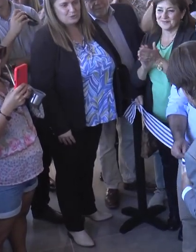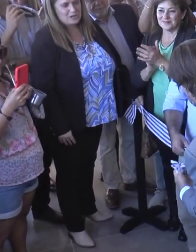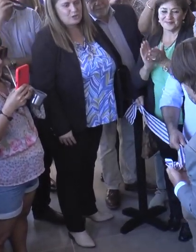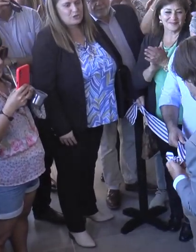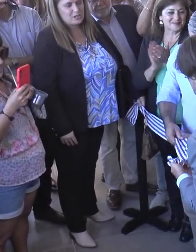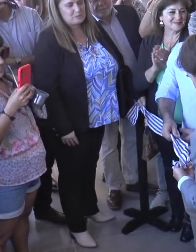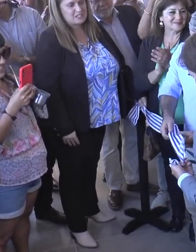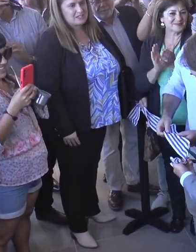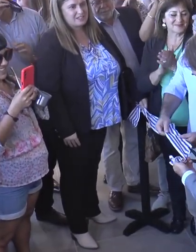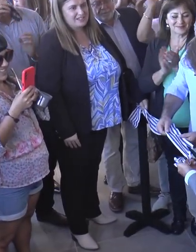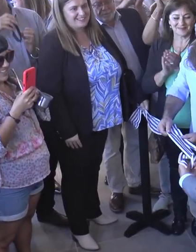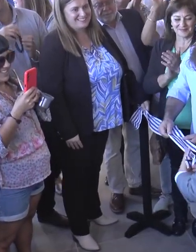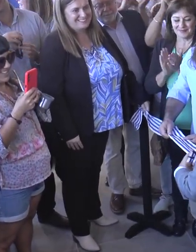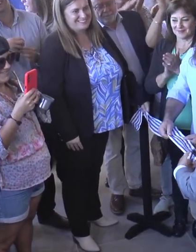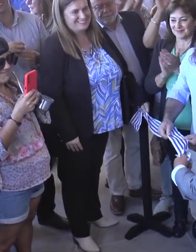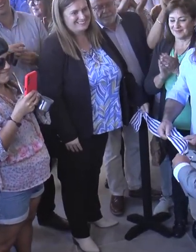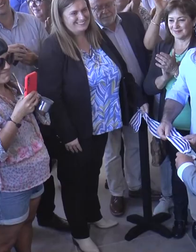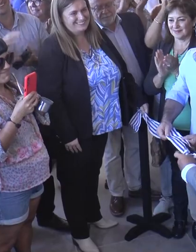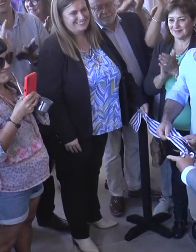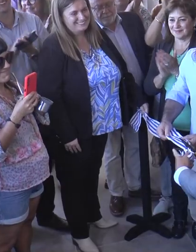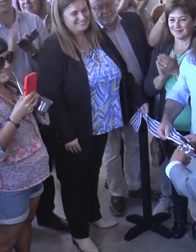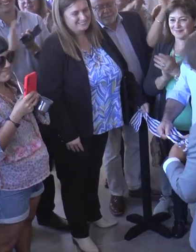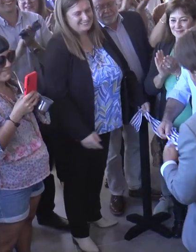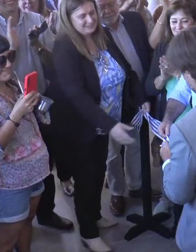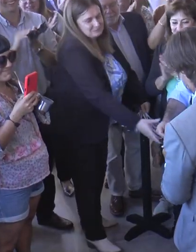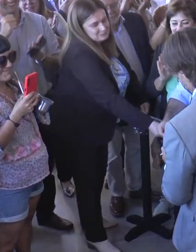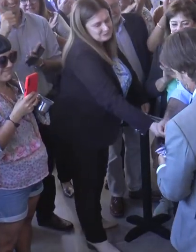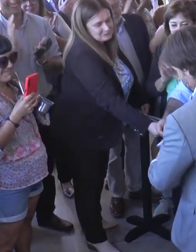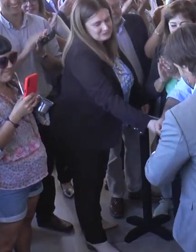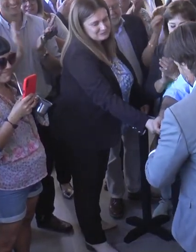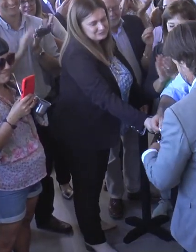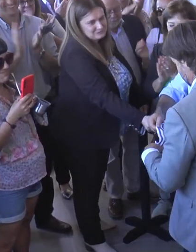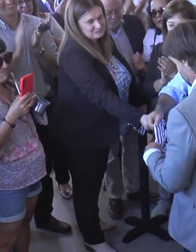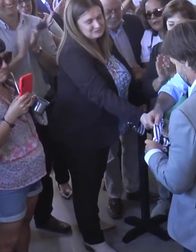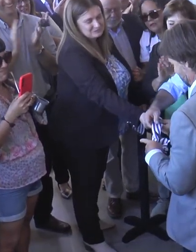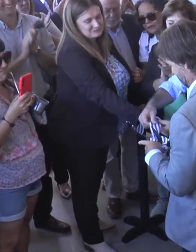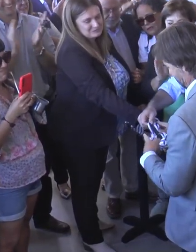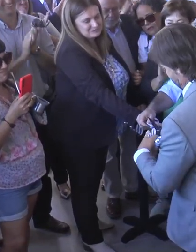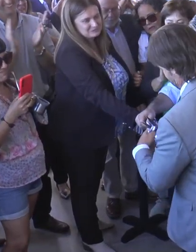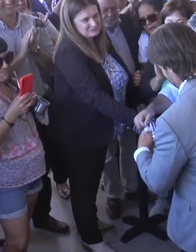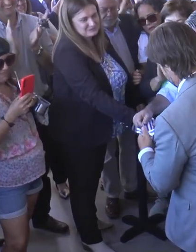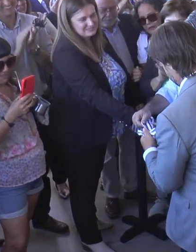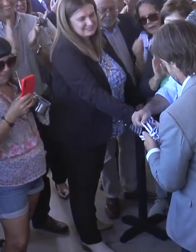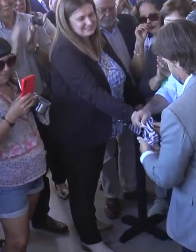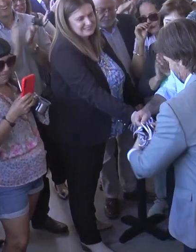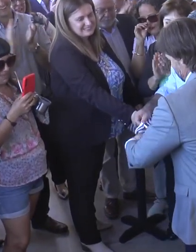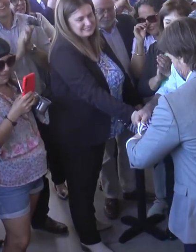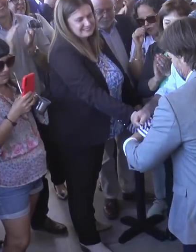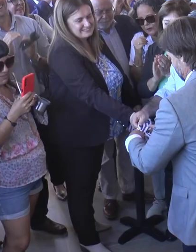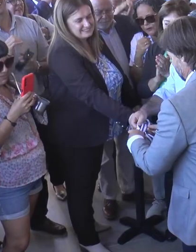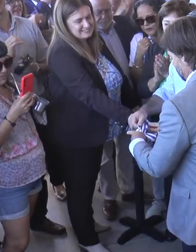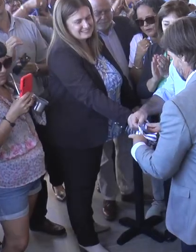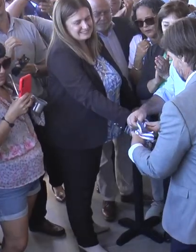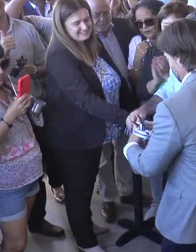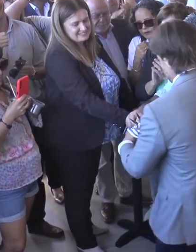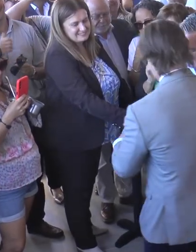poder generar este logro. Así que, presidente, gracias, porque si ese paso no hubiera sido posible, quizás